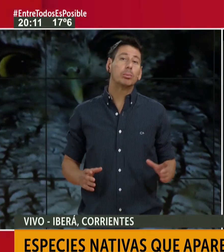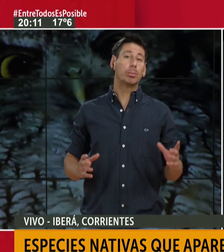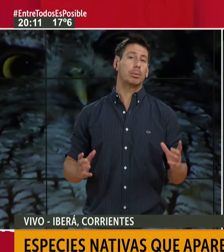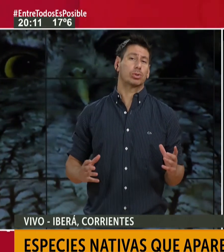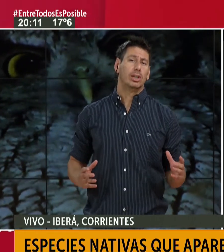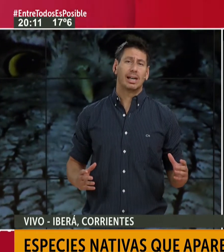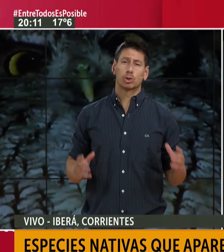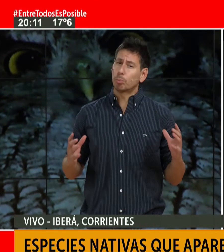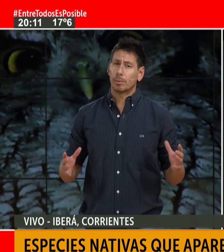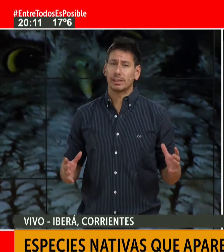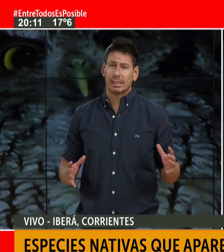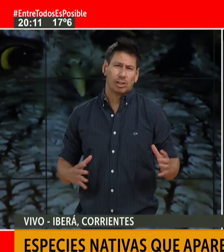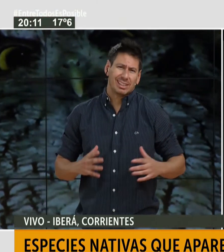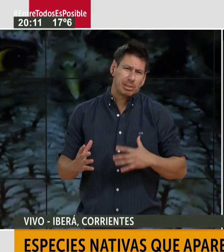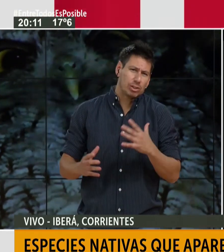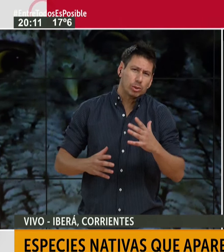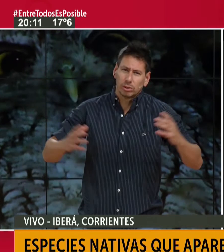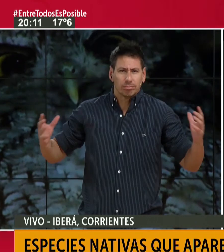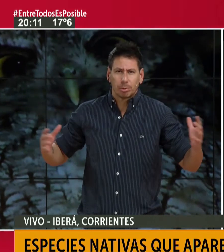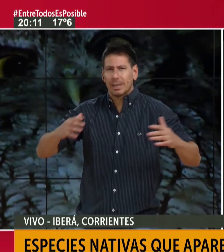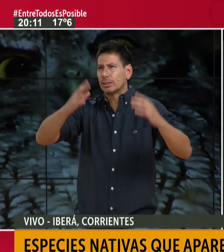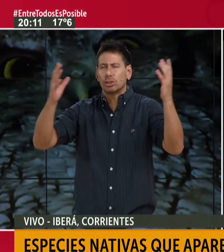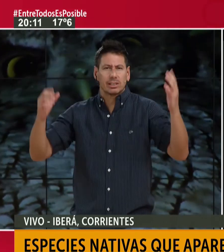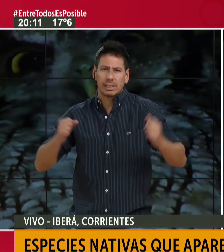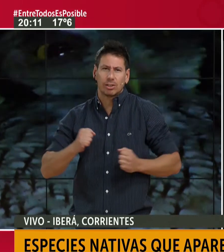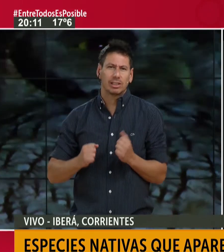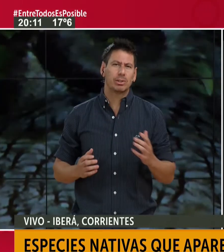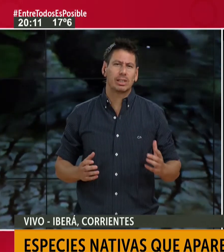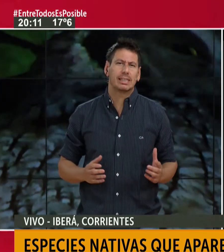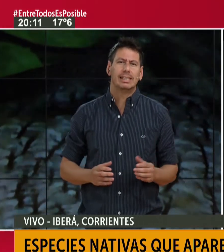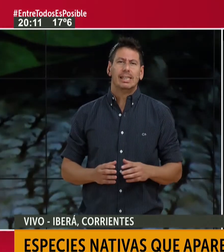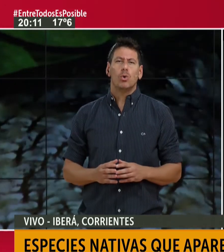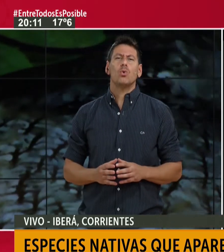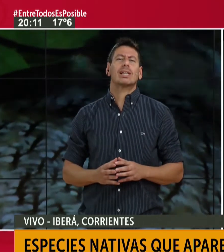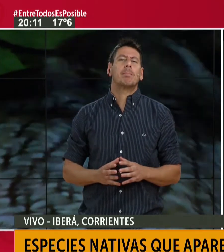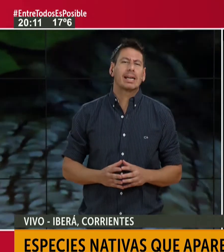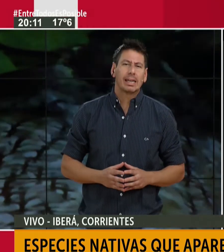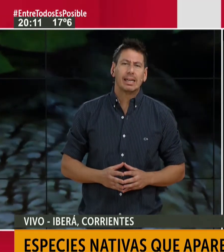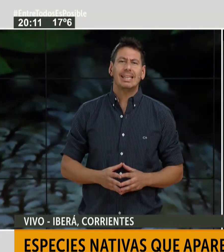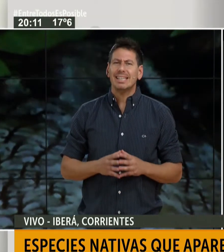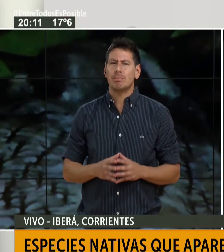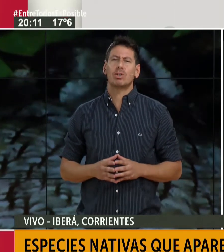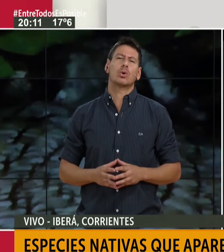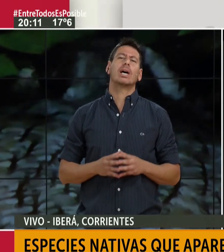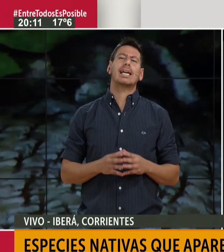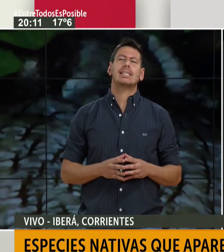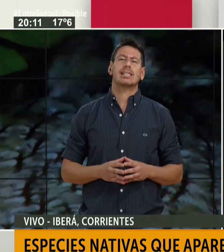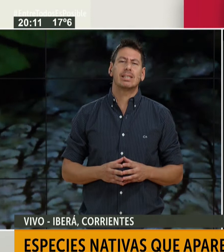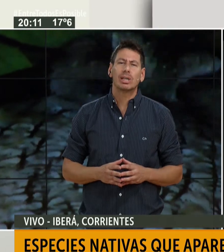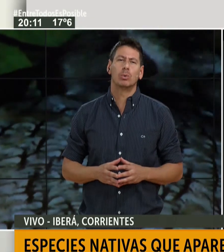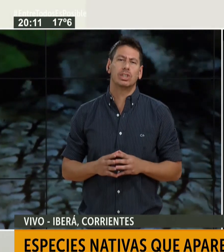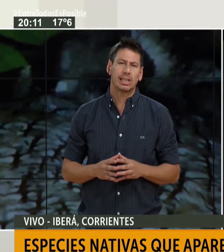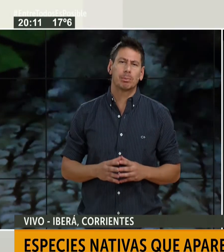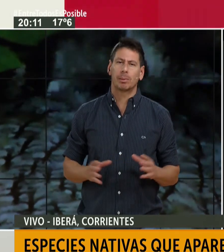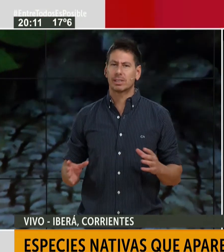porque así como vemos a Superman, que no le tiene miedo a ningún, por más grandote que sea, no le tiene miedo a nada, ¿un guardaparque le tiene miedo a las cucarachas